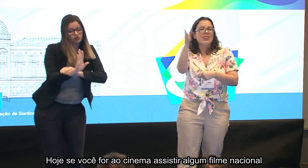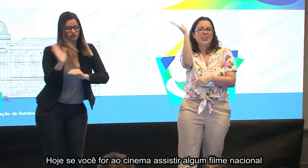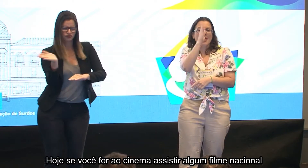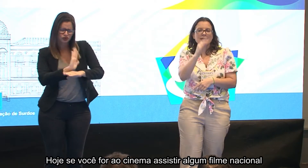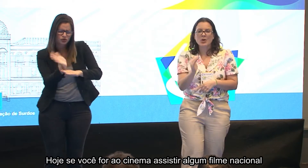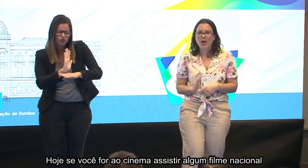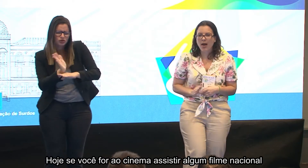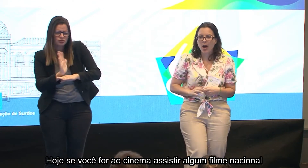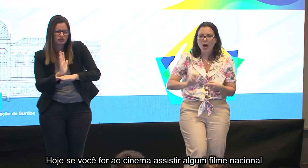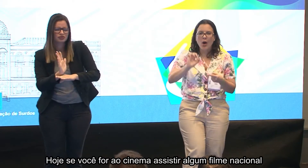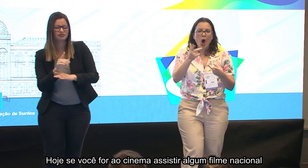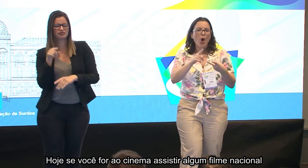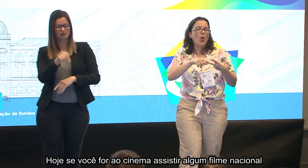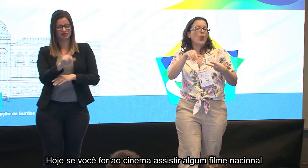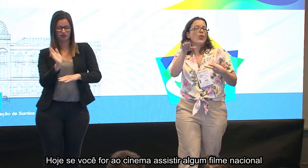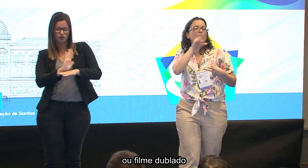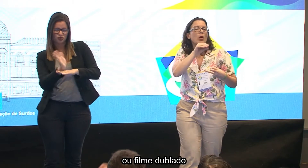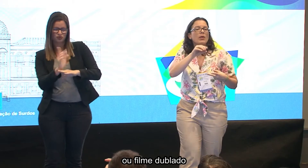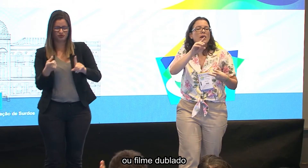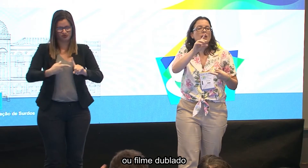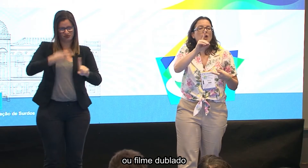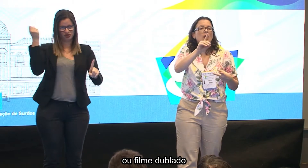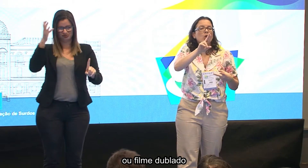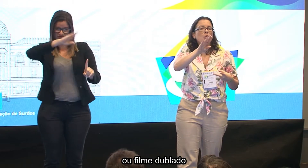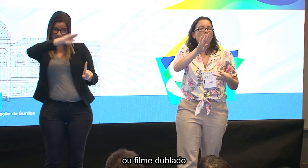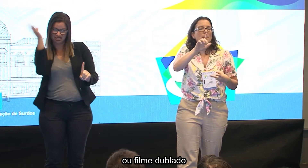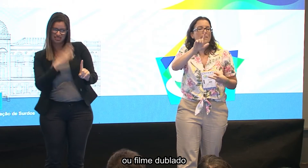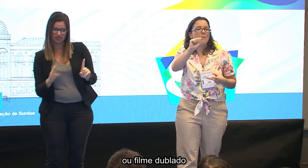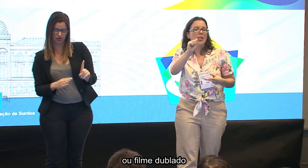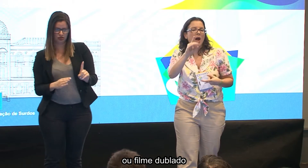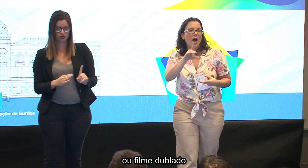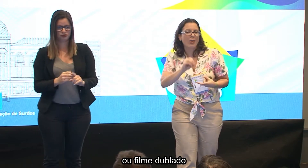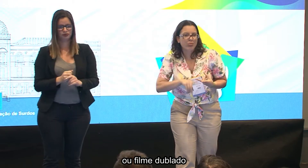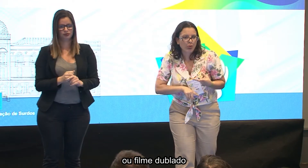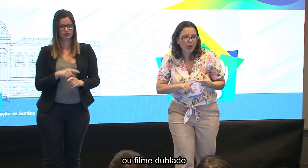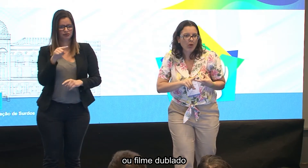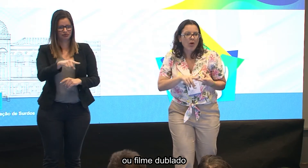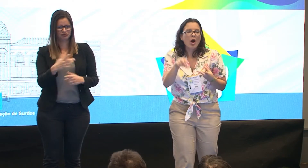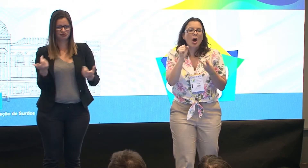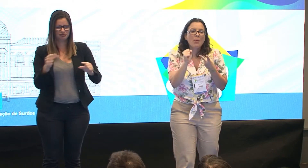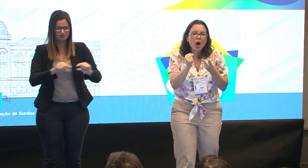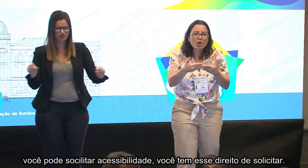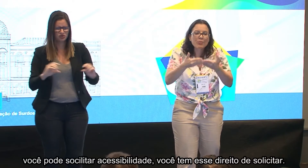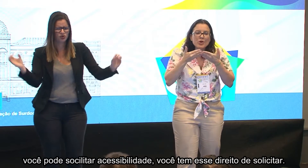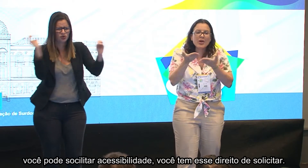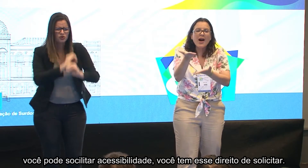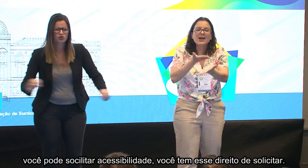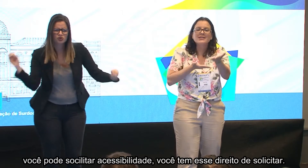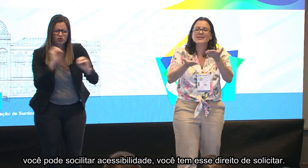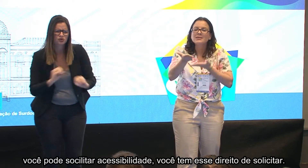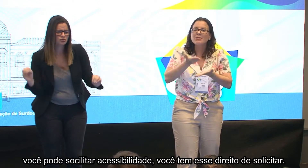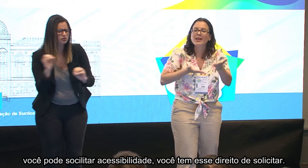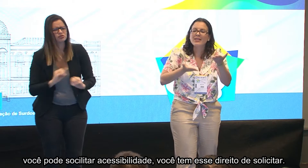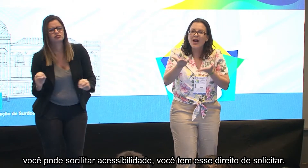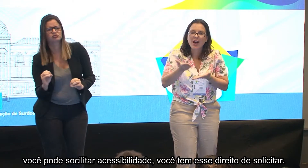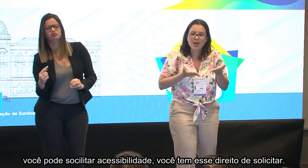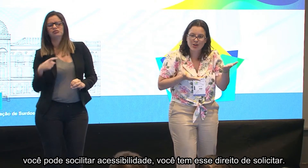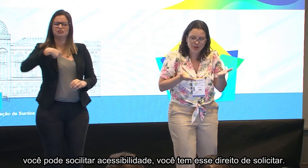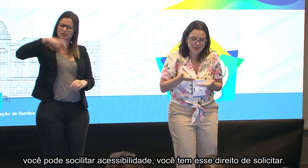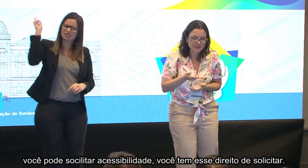assistir algum filme nacional ou filme dublado, você pode solicitar